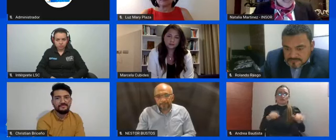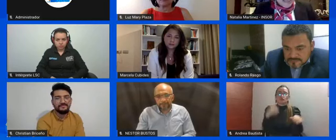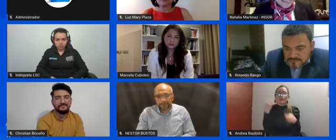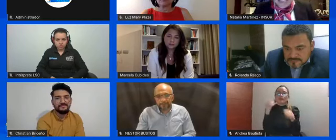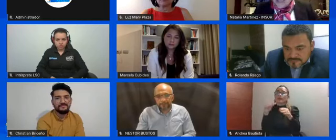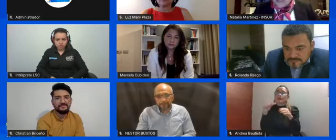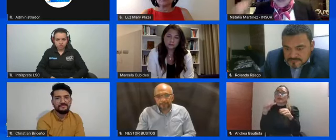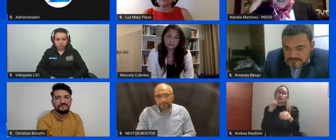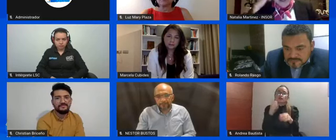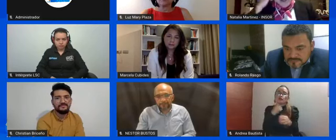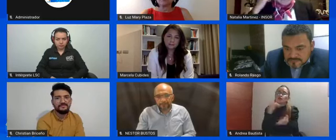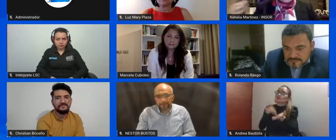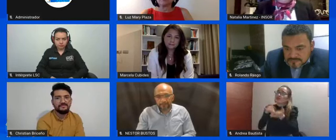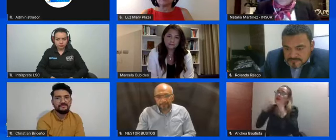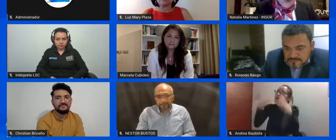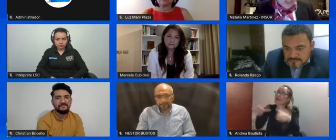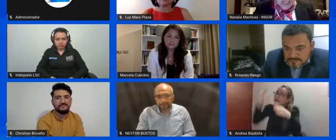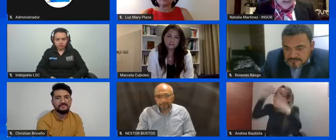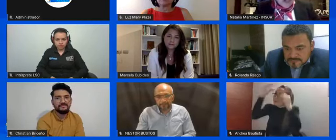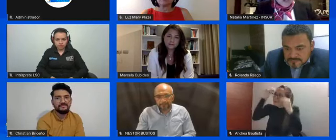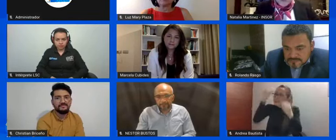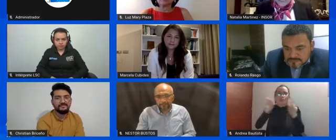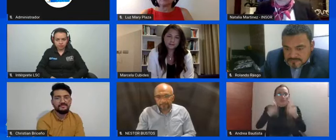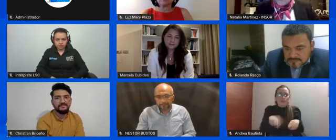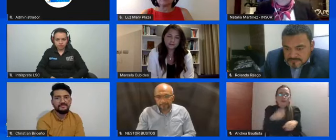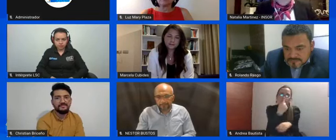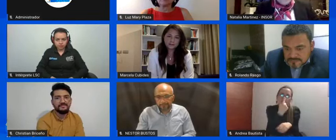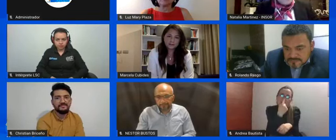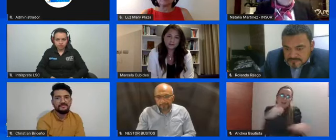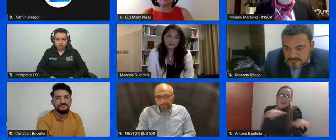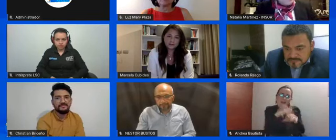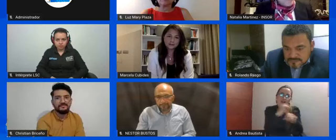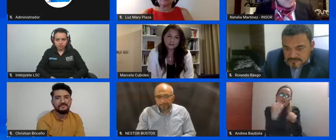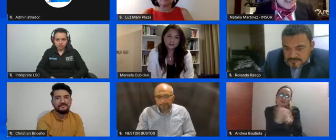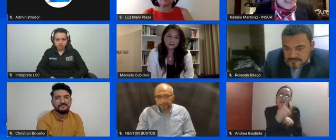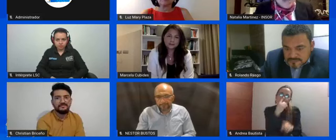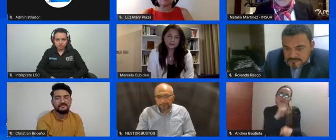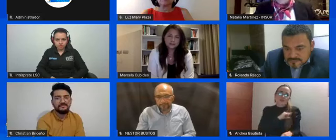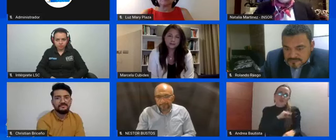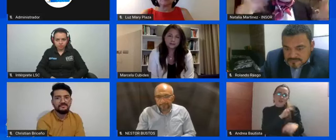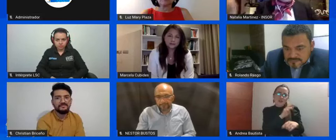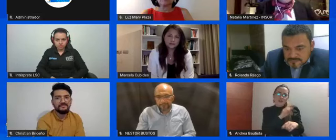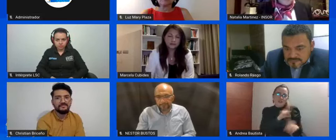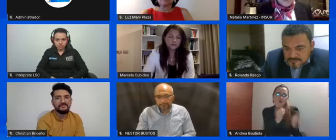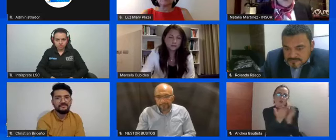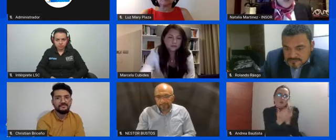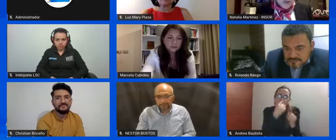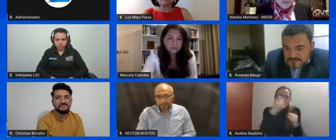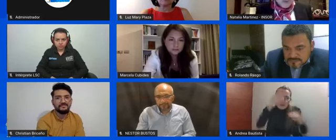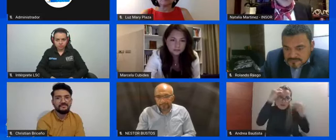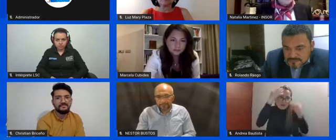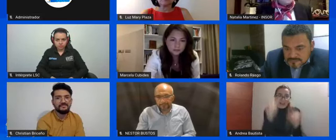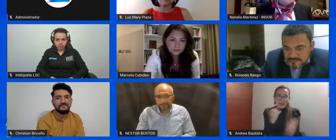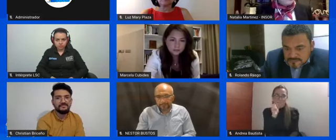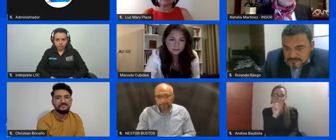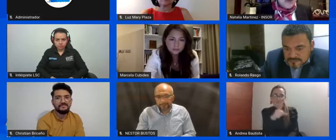a preguntarle a Cristian, que está muy conectado en las redes sociales, como les mencionaba anteriormente. Ya esto no es una